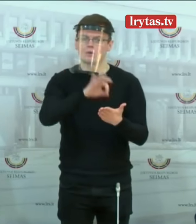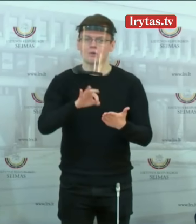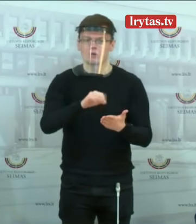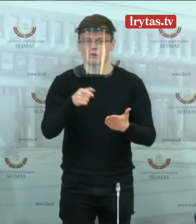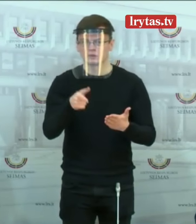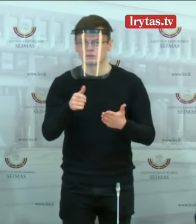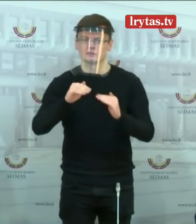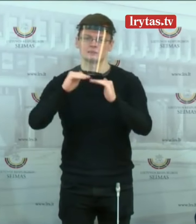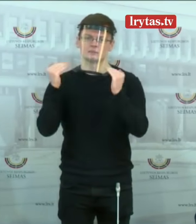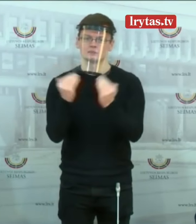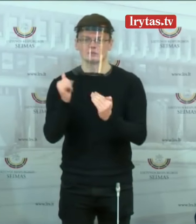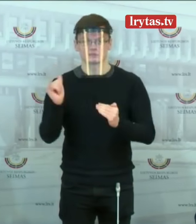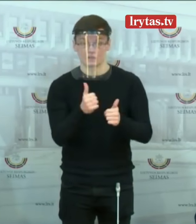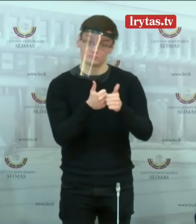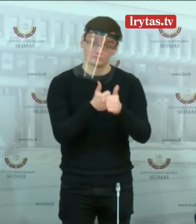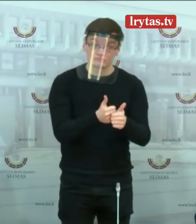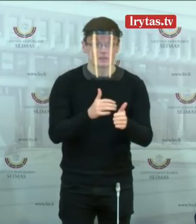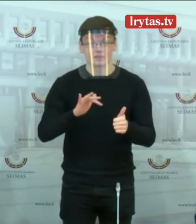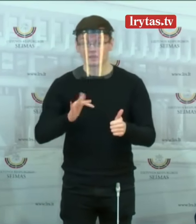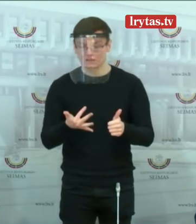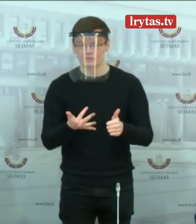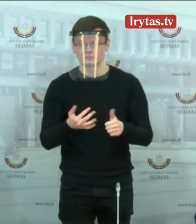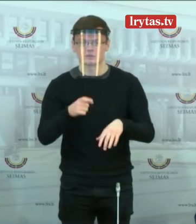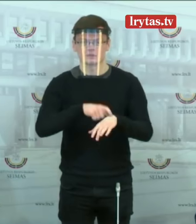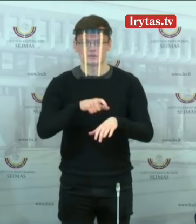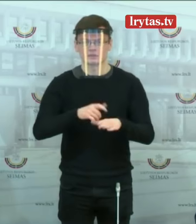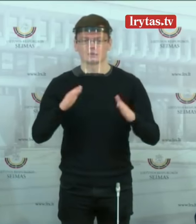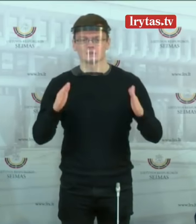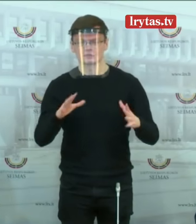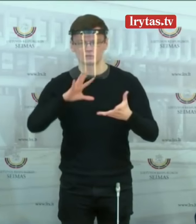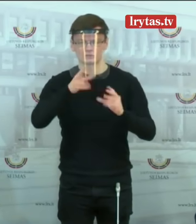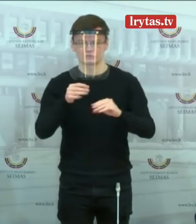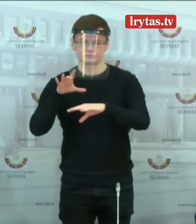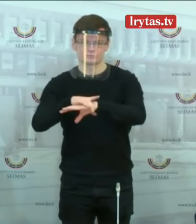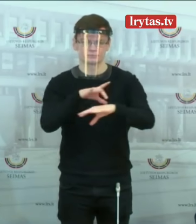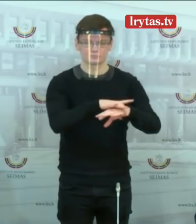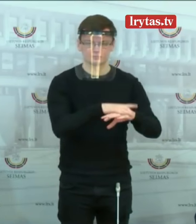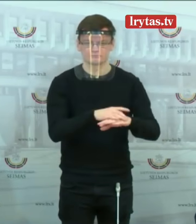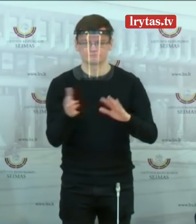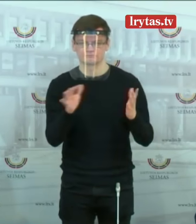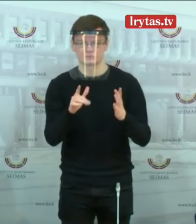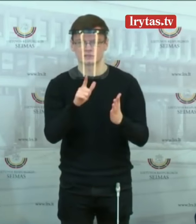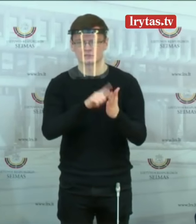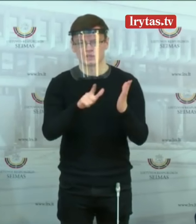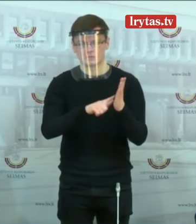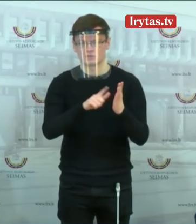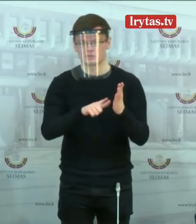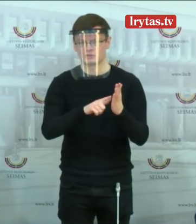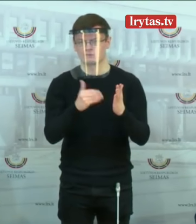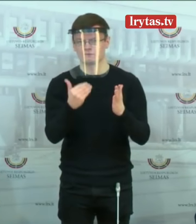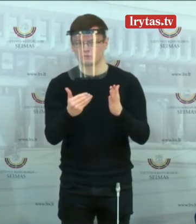sąlygų laikymosi. Ir per visą laikotarpį iš viso buvo nustatyta apie 70 izoliacijos sąlygų